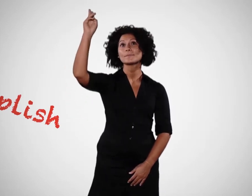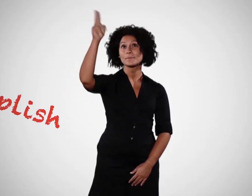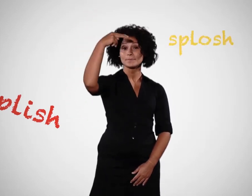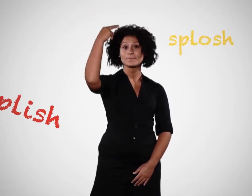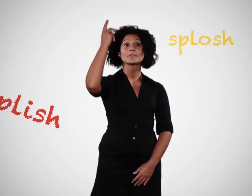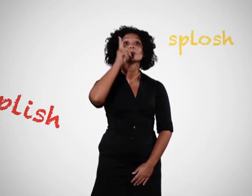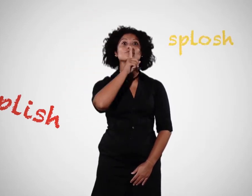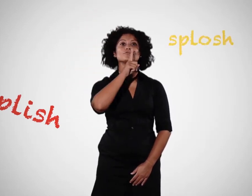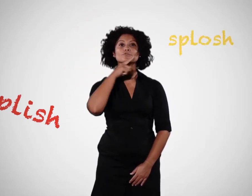Splosh!